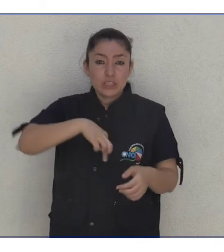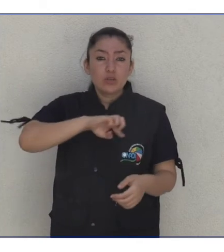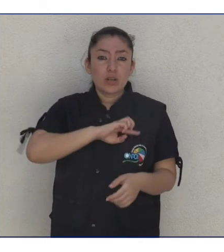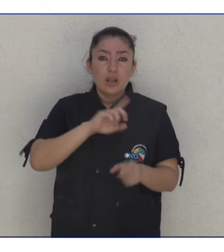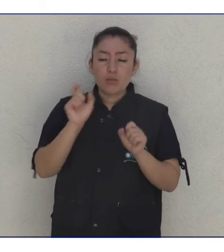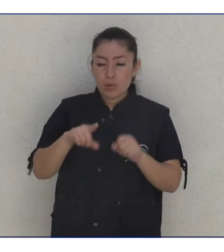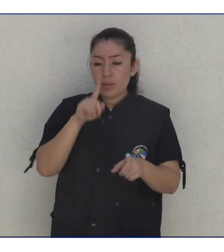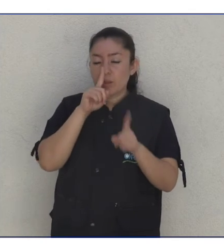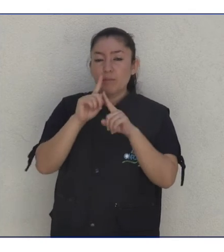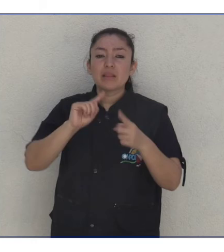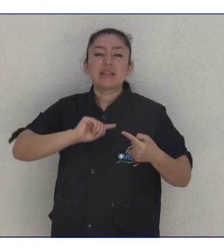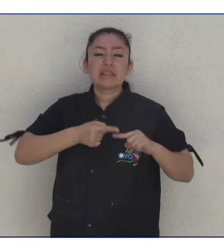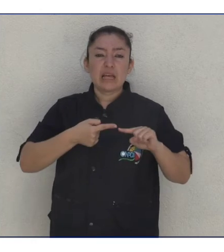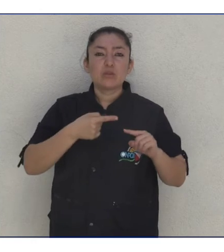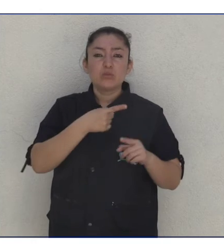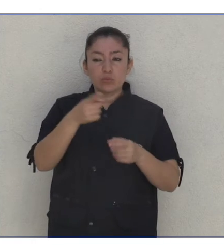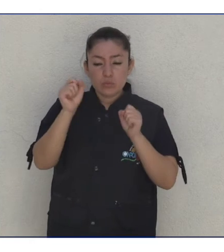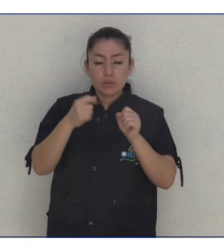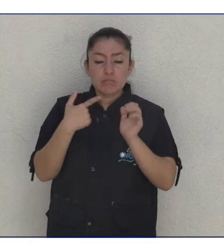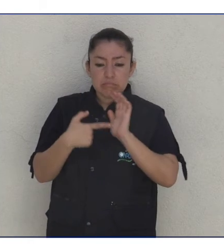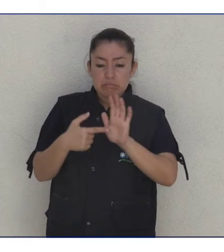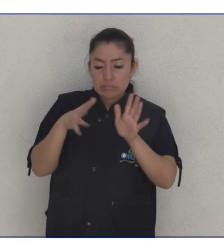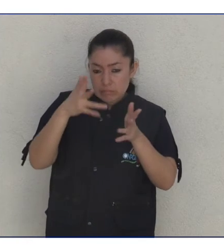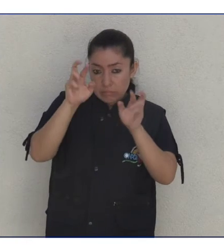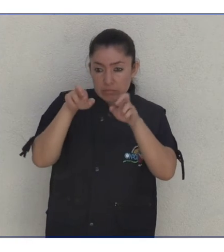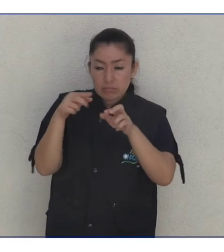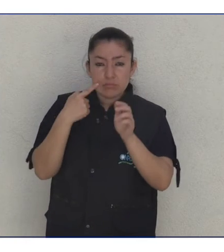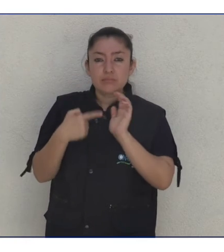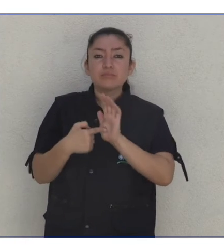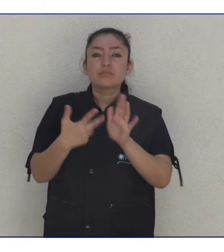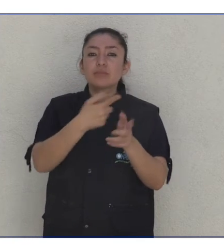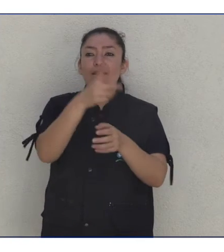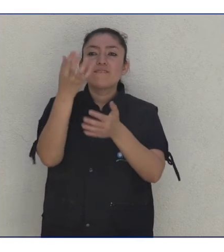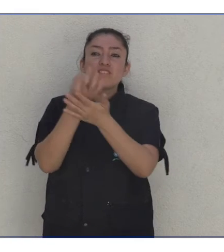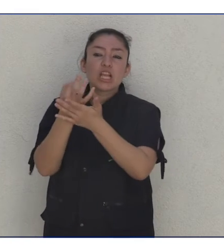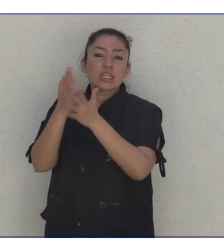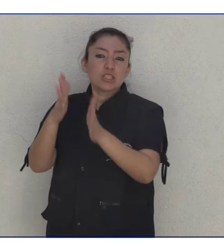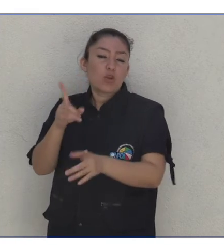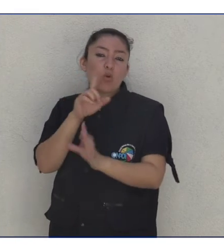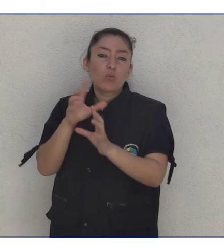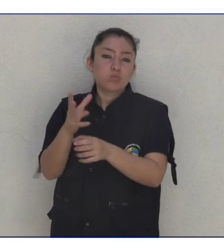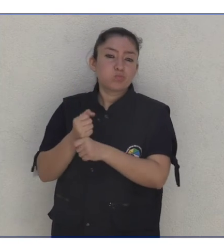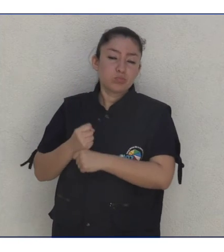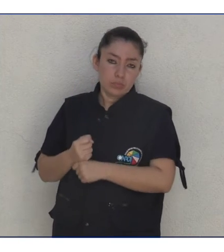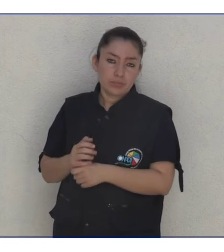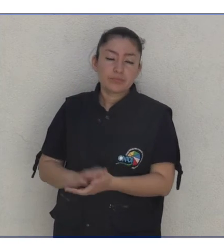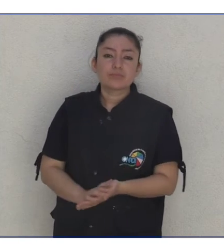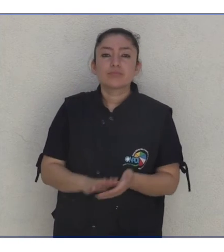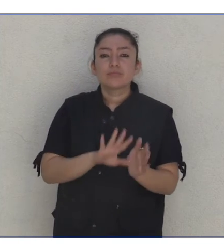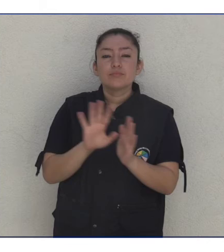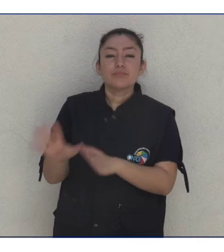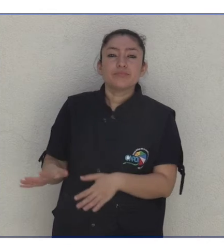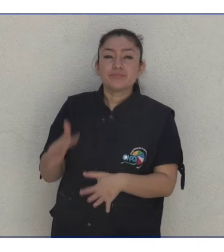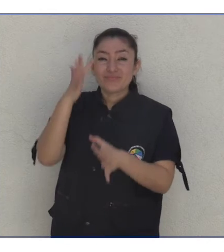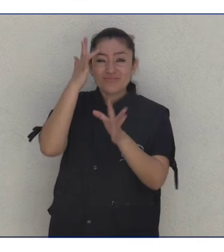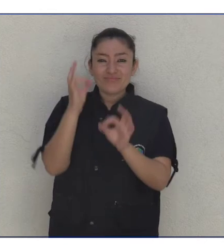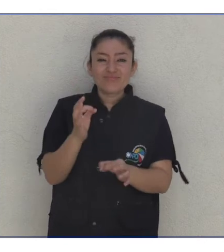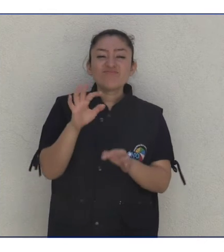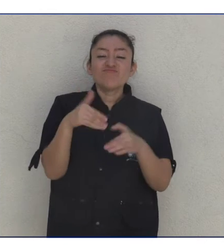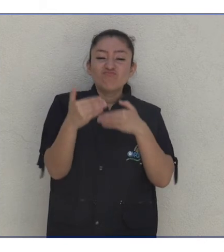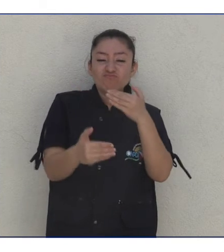que se pudieran generar por la revelación de la información confidencial o reservada. Disposiciones